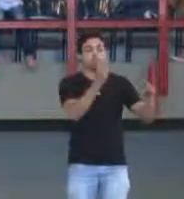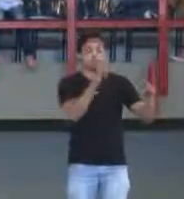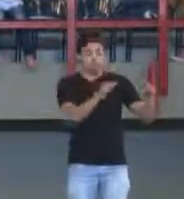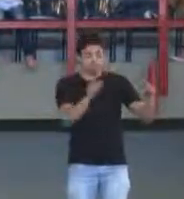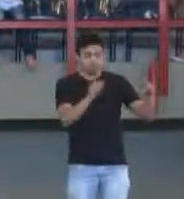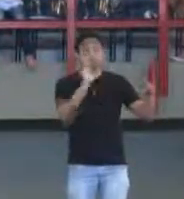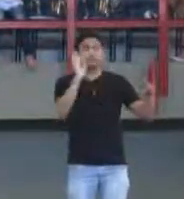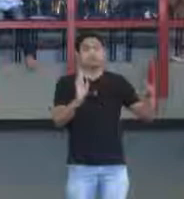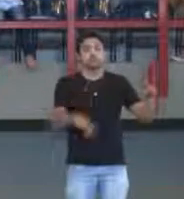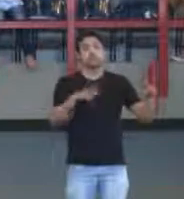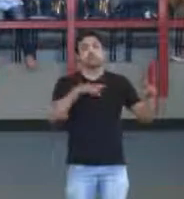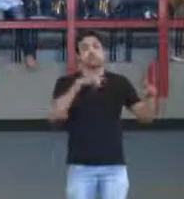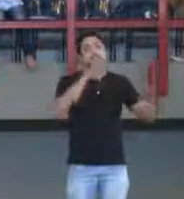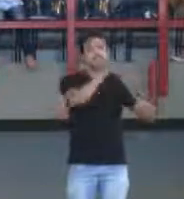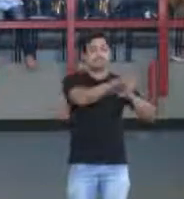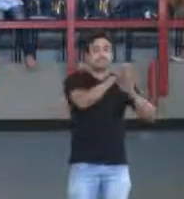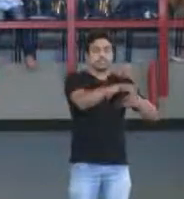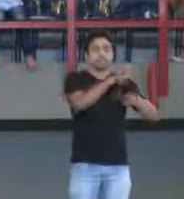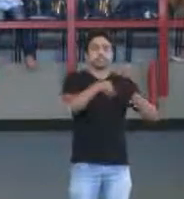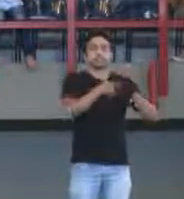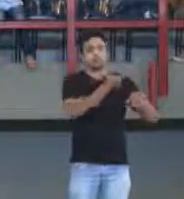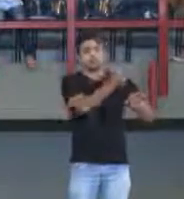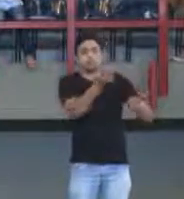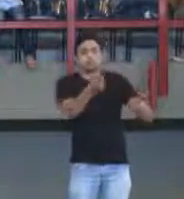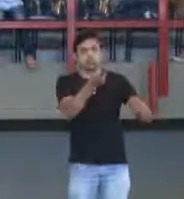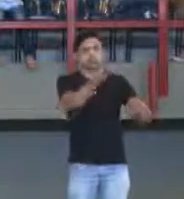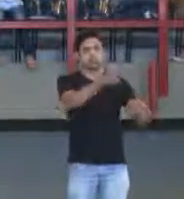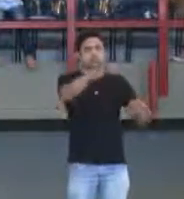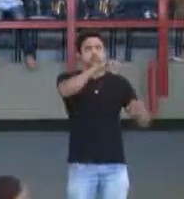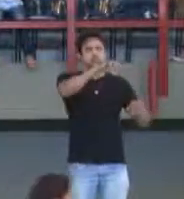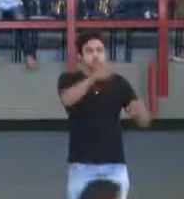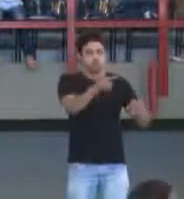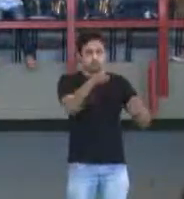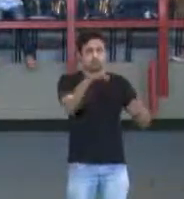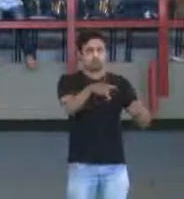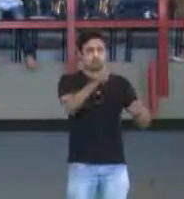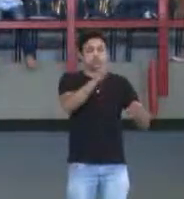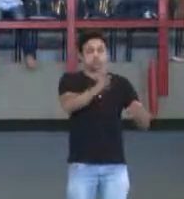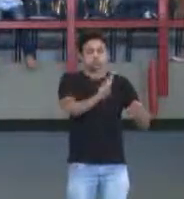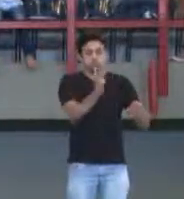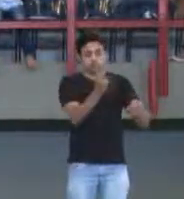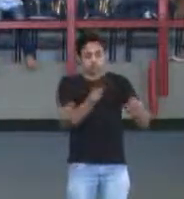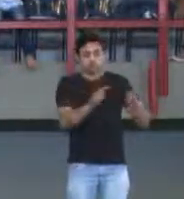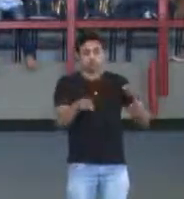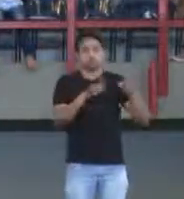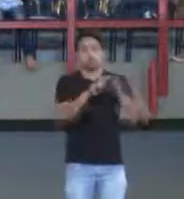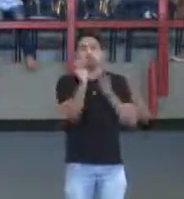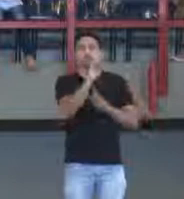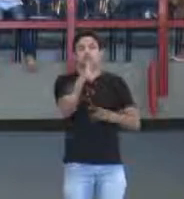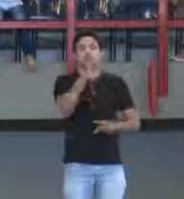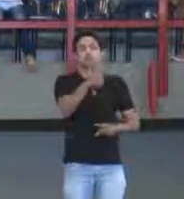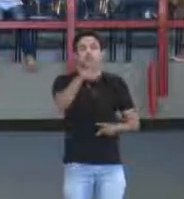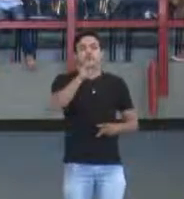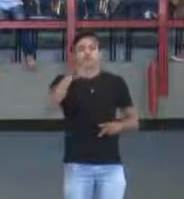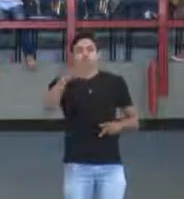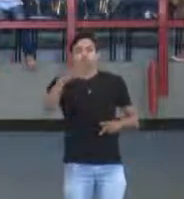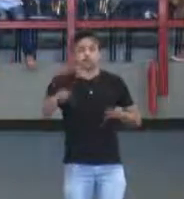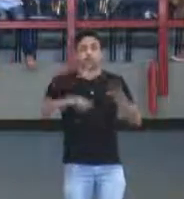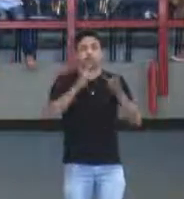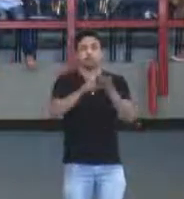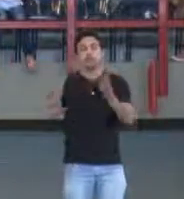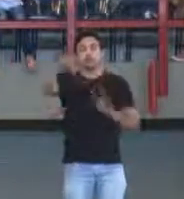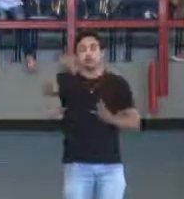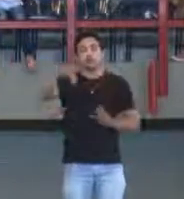que em setembro o consumo foi 292 quilowatts, em outubro 284, em